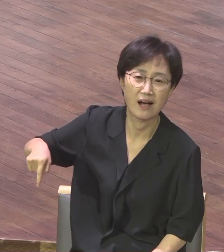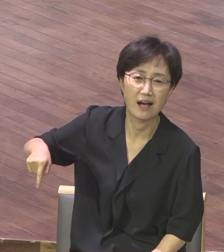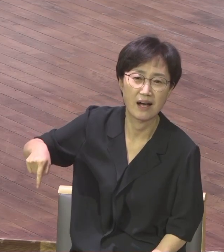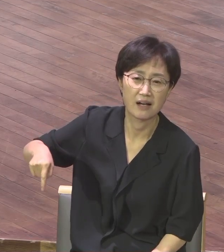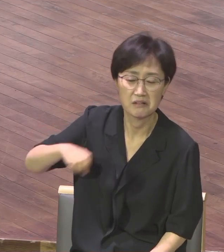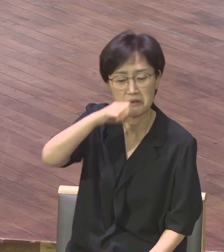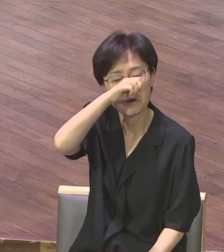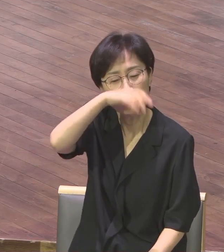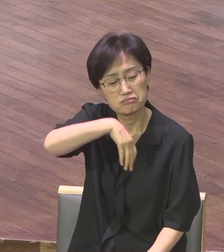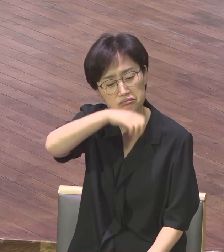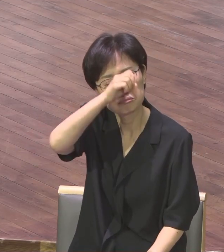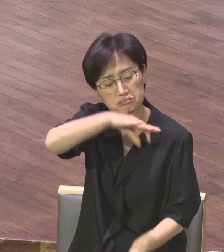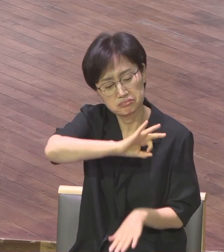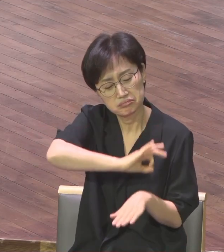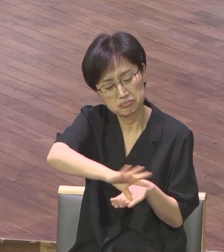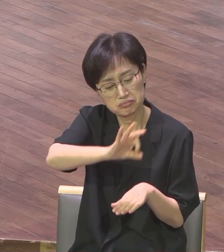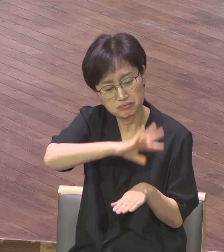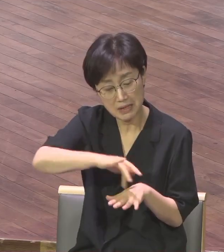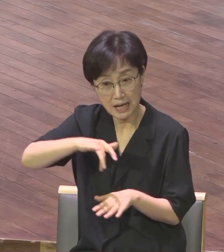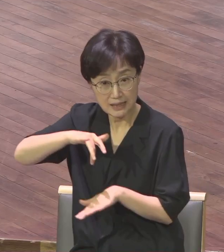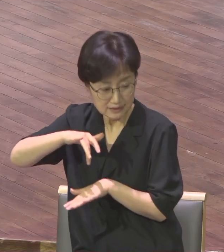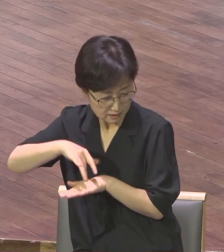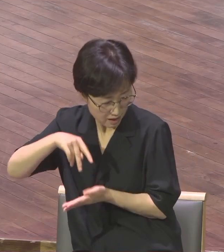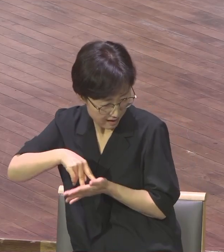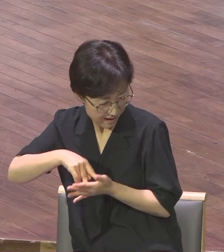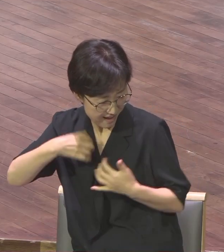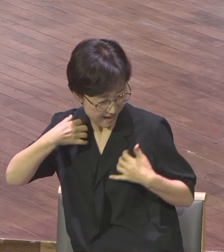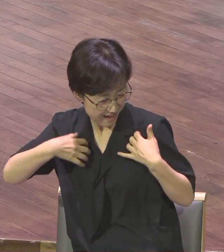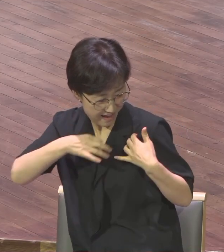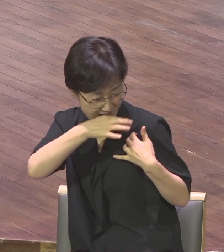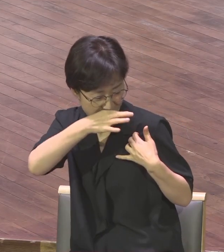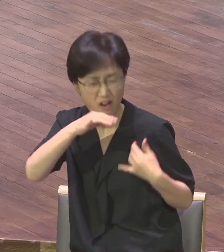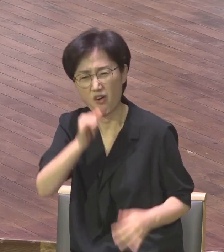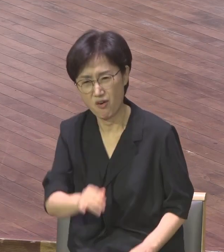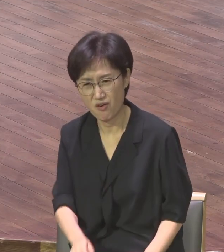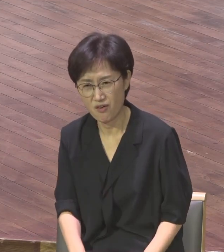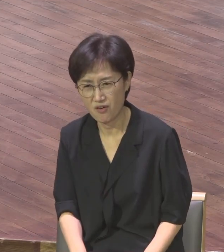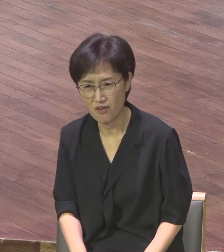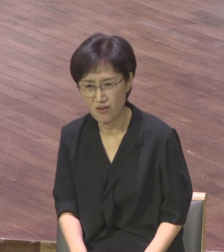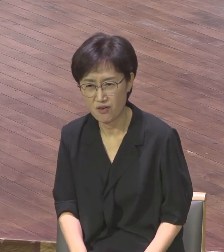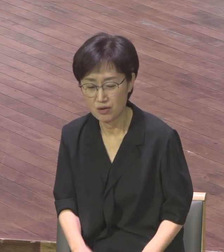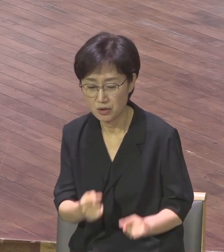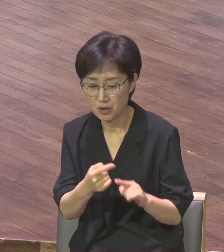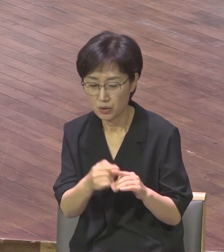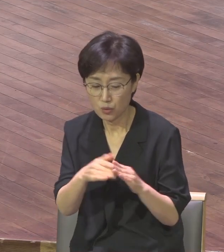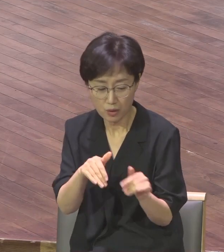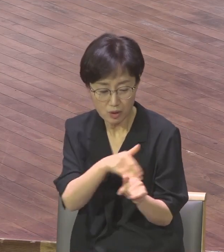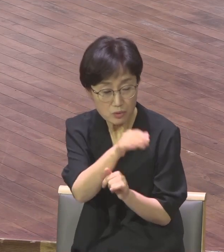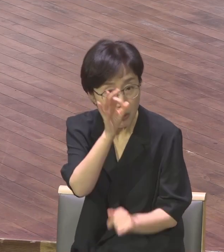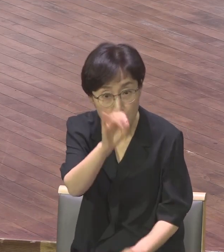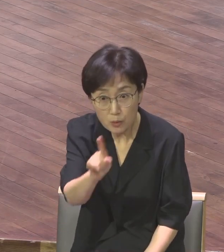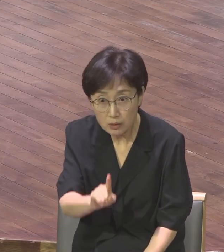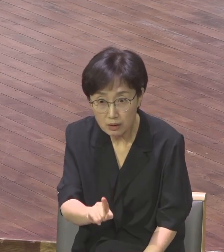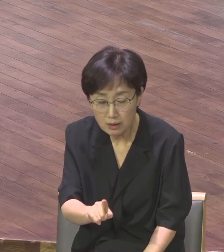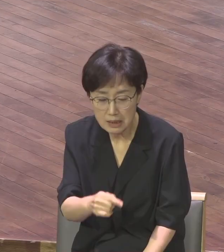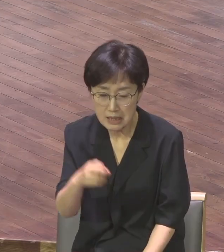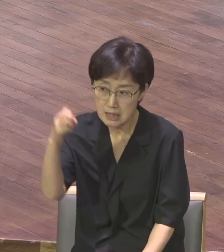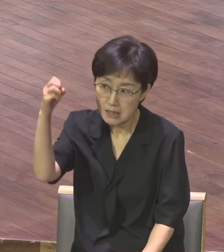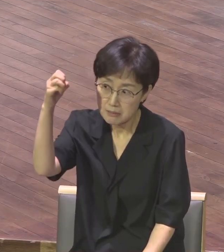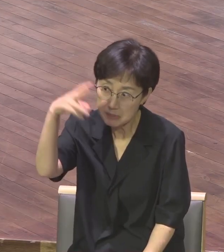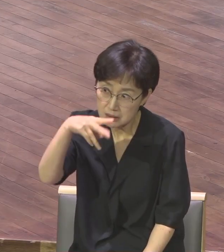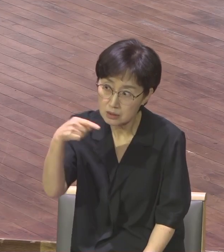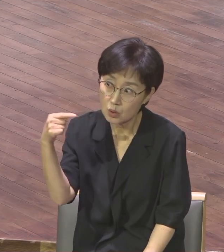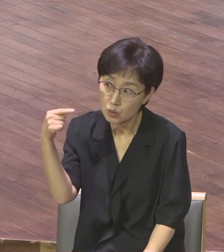적당의식, 사탄의 밥이에요. 지금 기독교의 현장을 보면 빛과 소금의